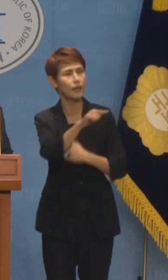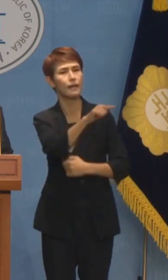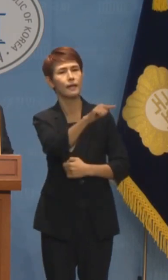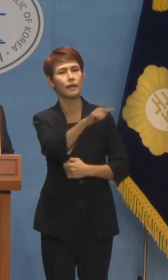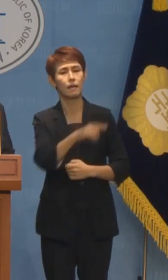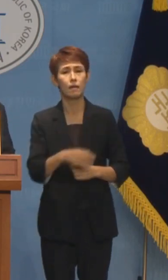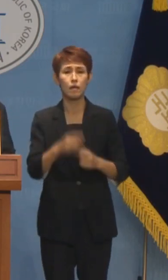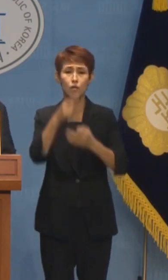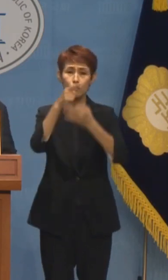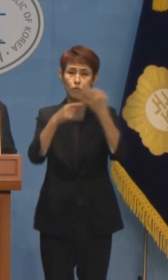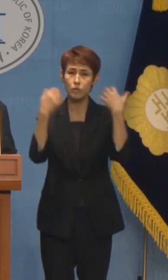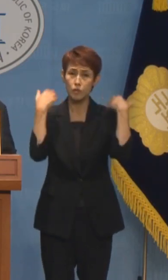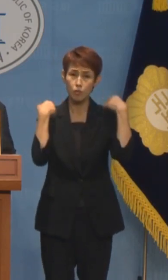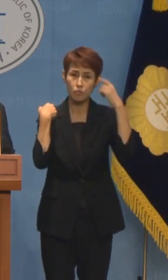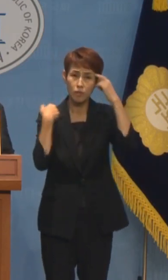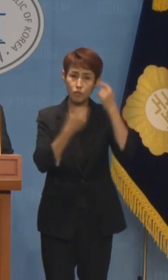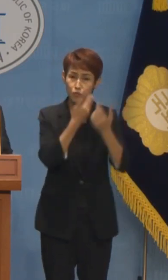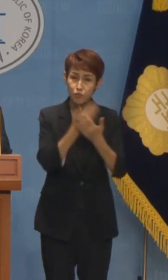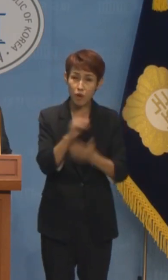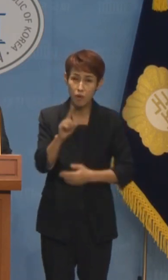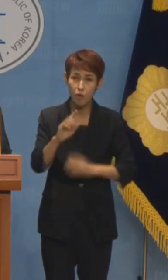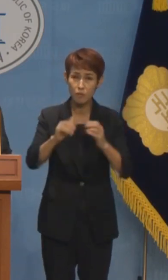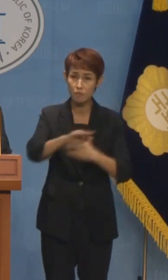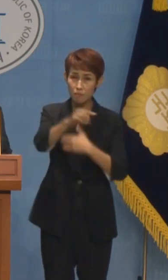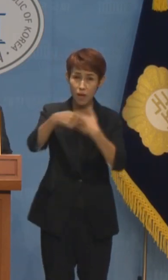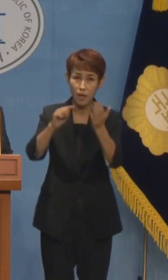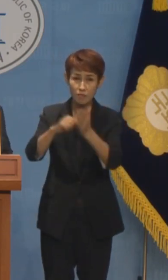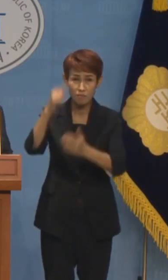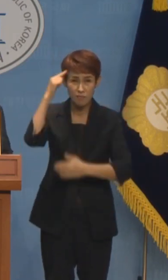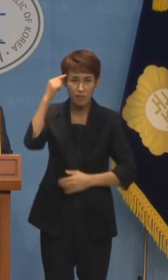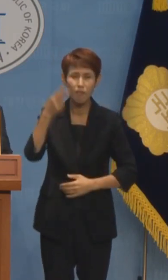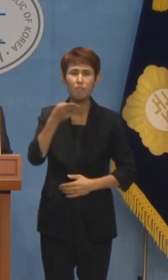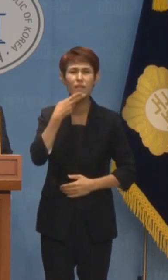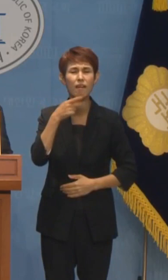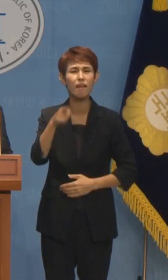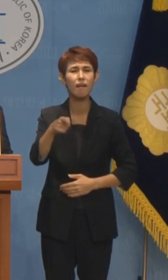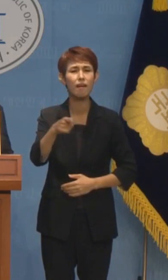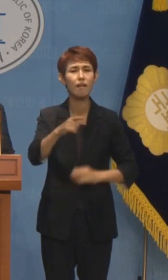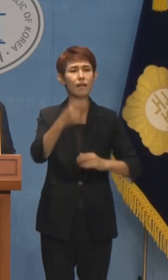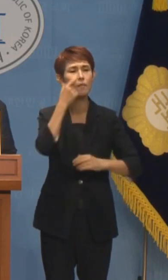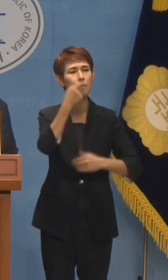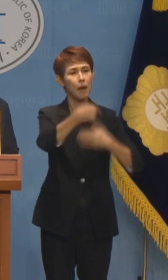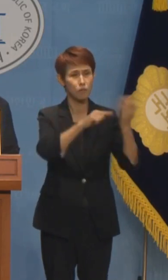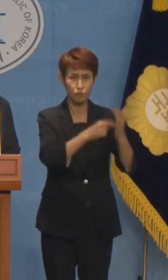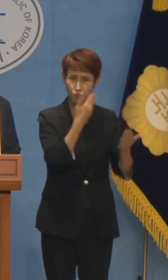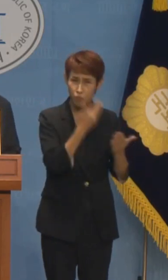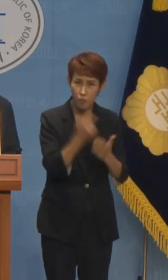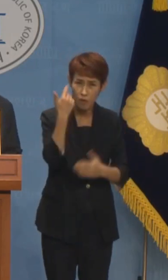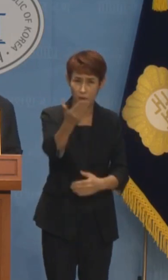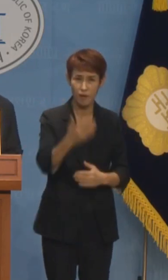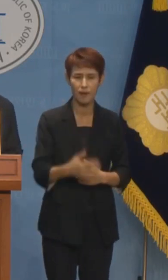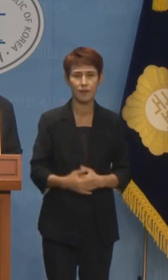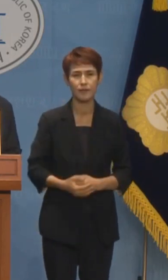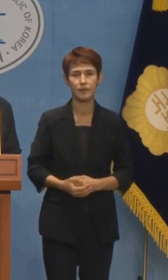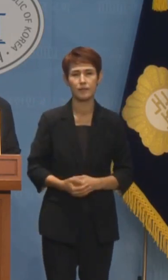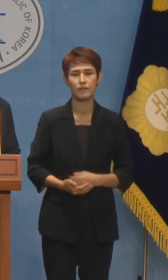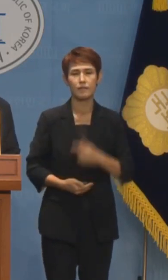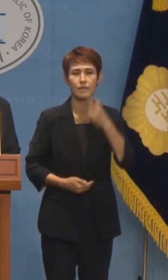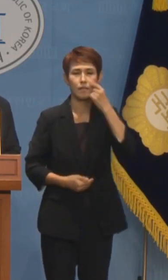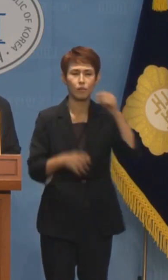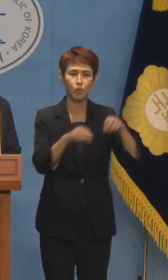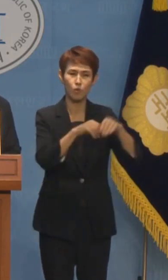정부가 생는 중요한 것은 우리 국민의 마음이 아니라 바로 일본의 마음입니다 오늘 방한하는 기타 총리를 위한